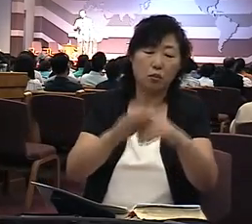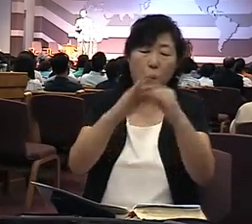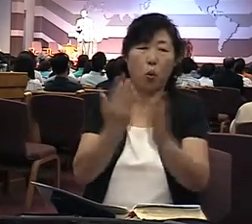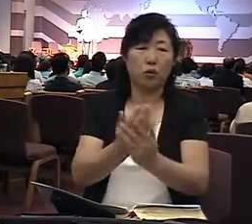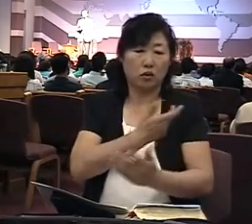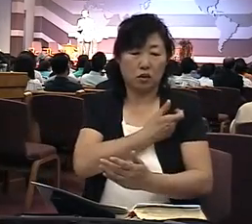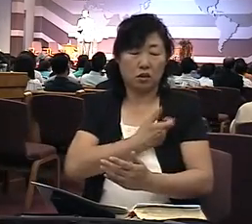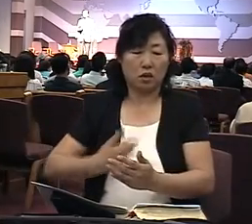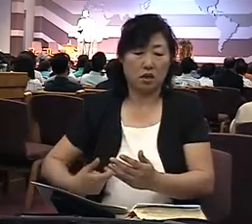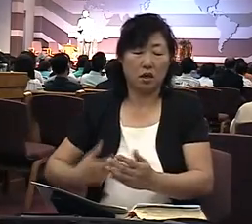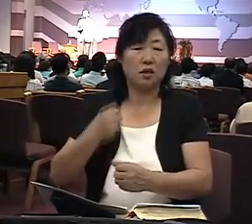합니다.